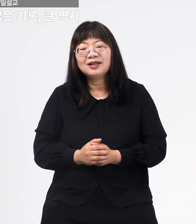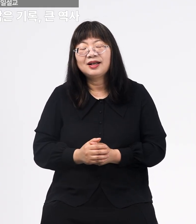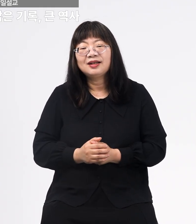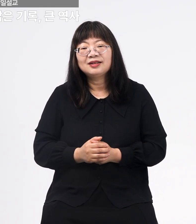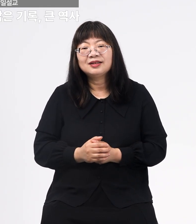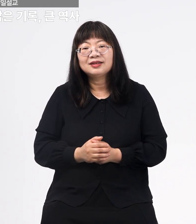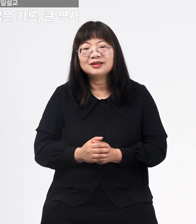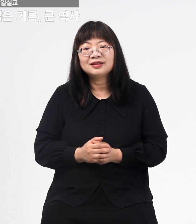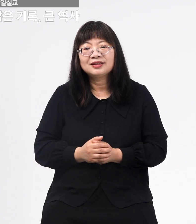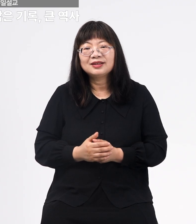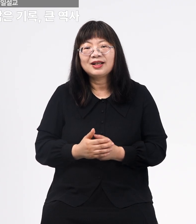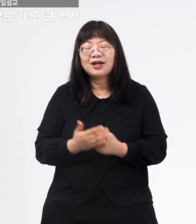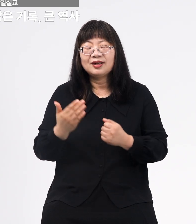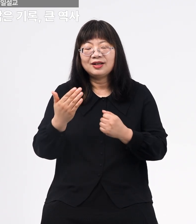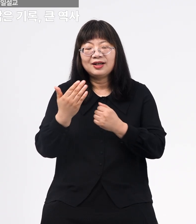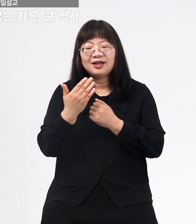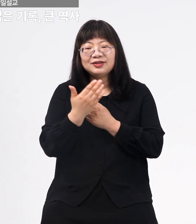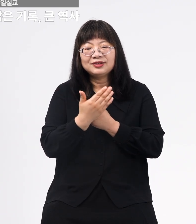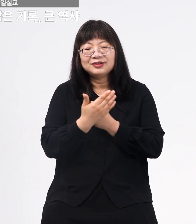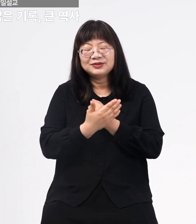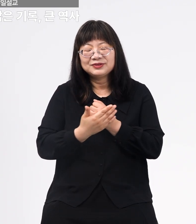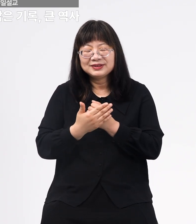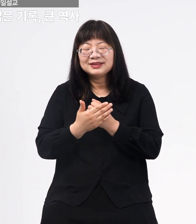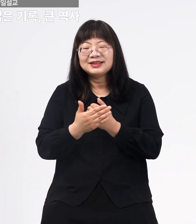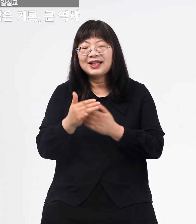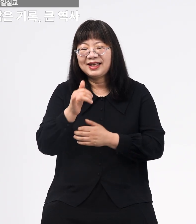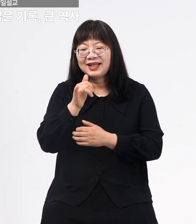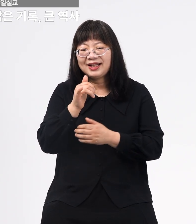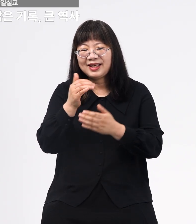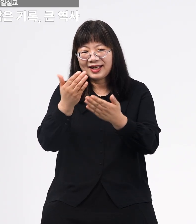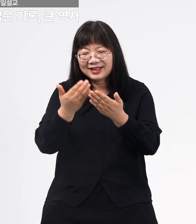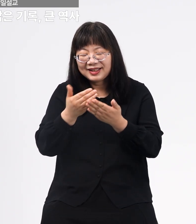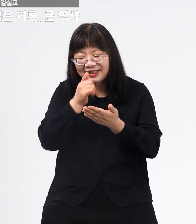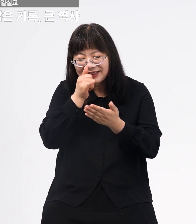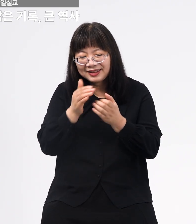계획 믿기 때문이야.